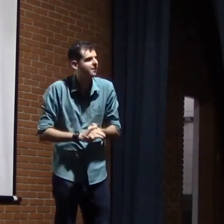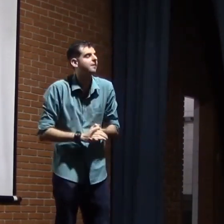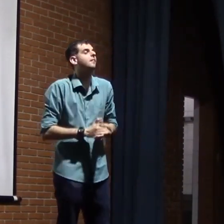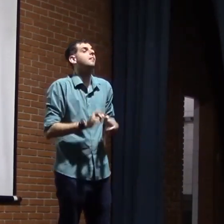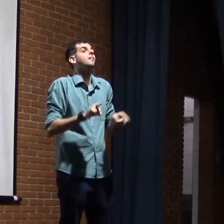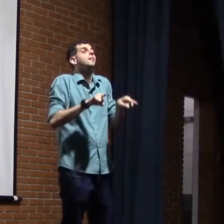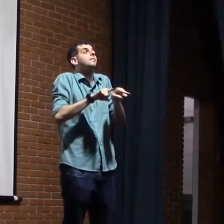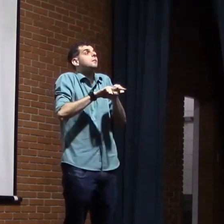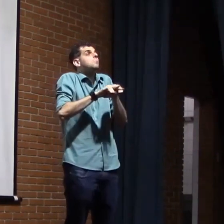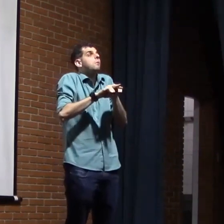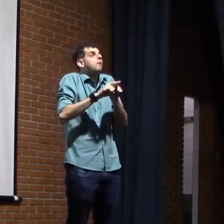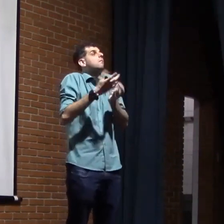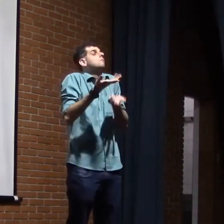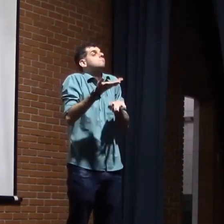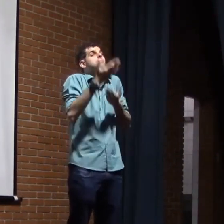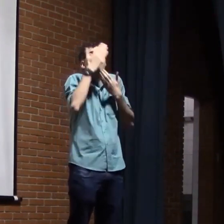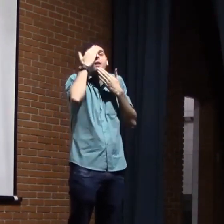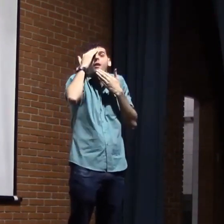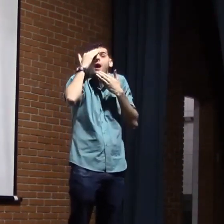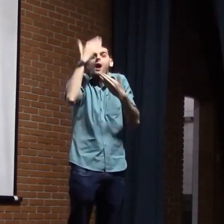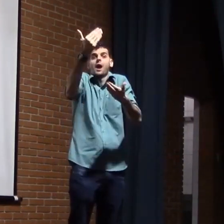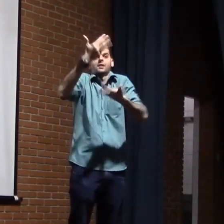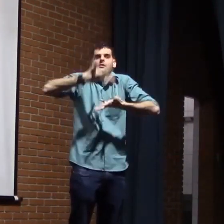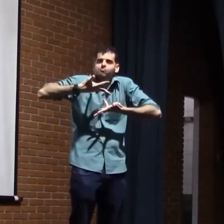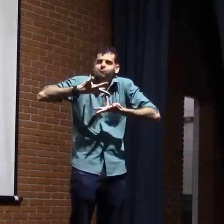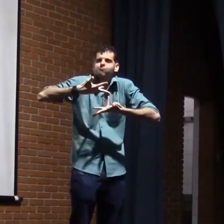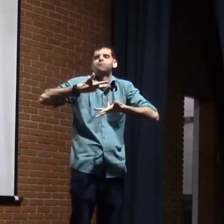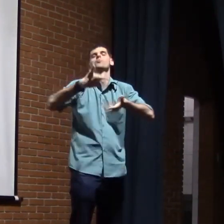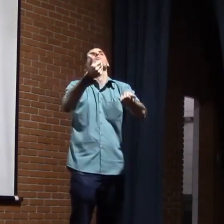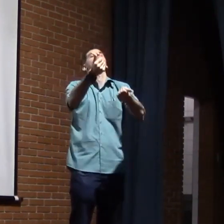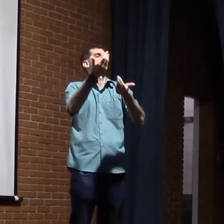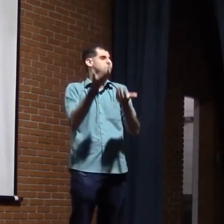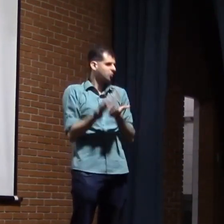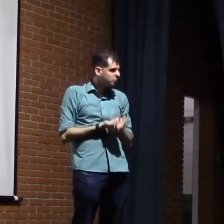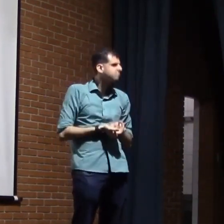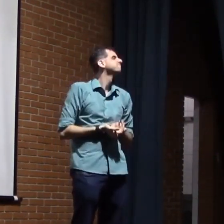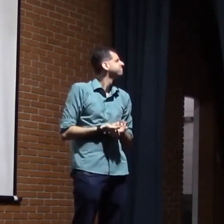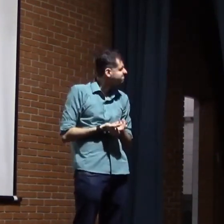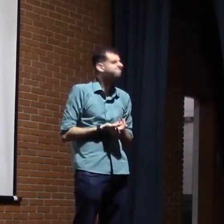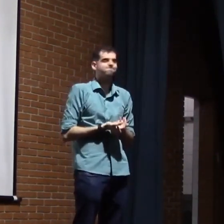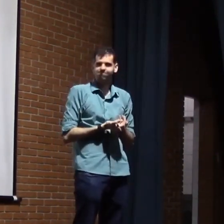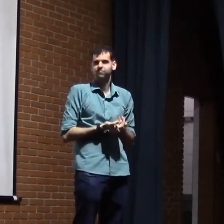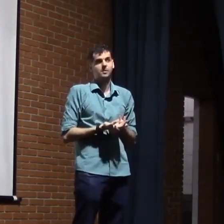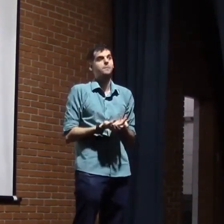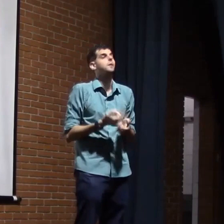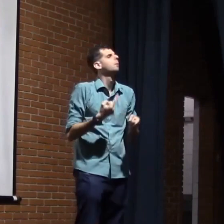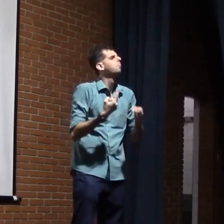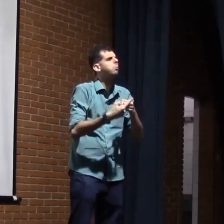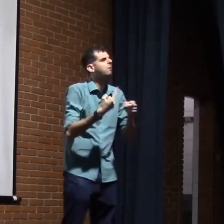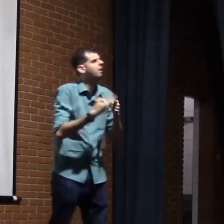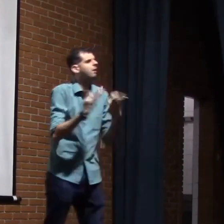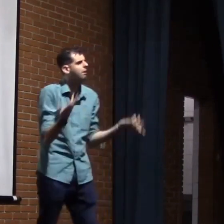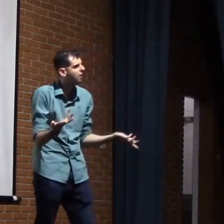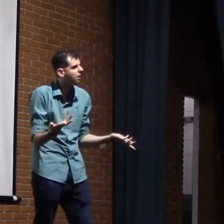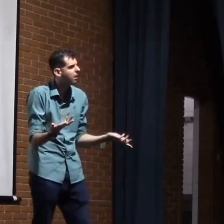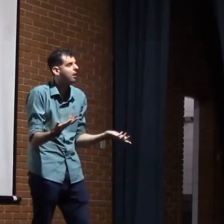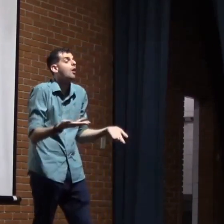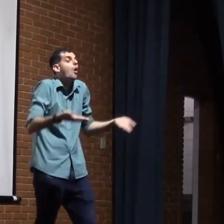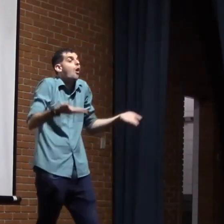essa interação entre nós aqui. Além disso, eu agradeço principalmente o convite estendido a mim, né? Mas por